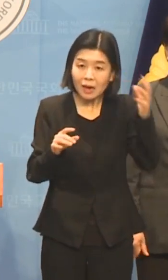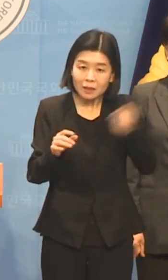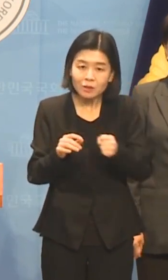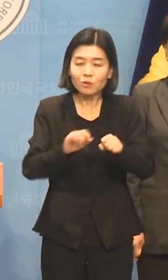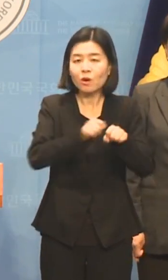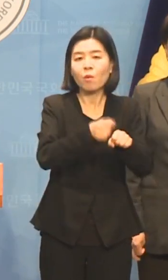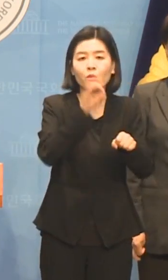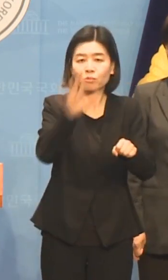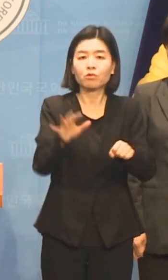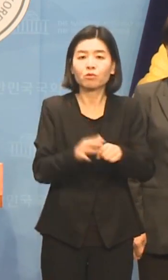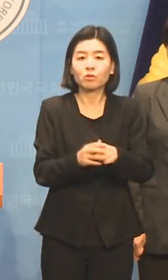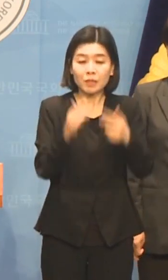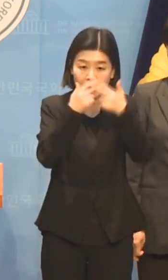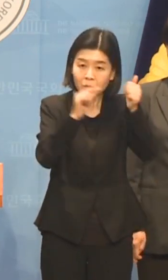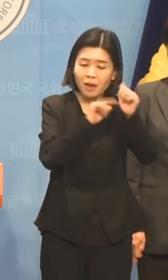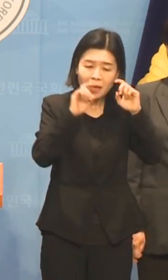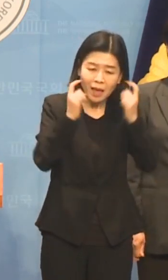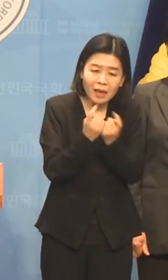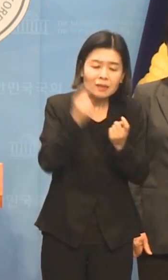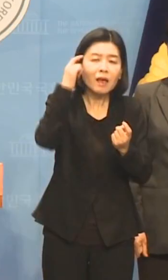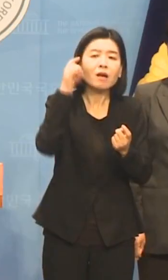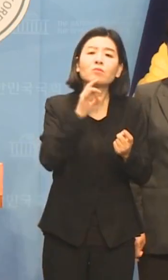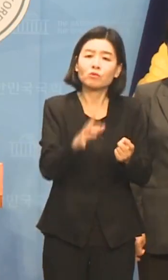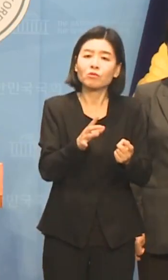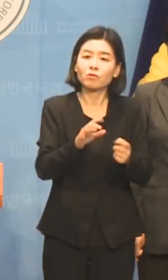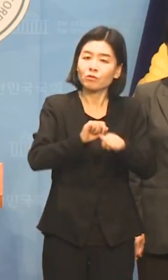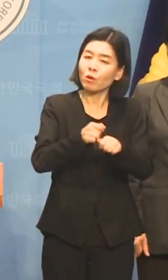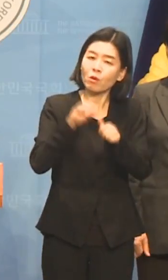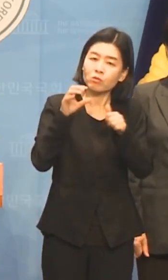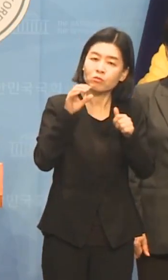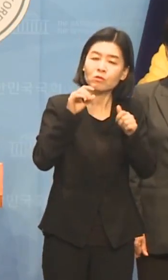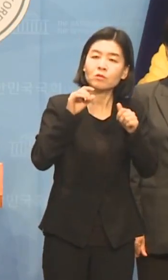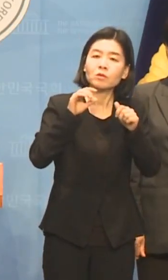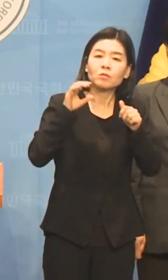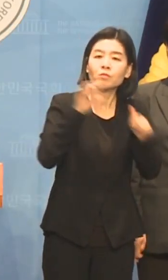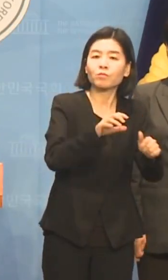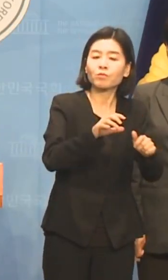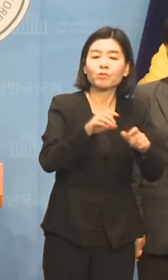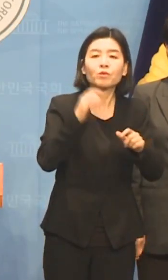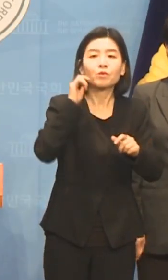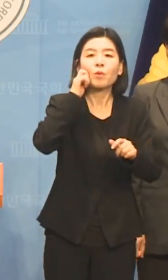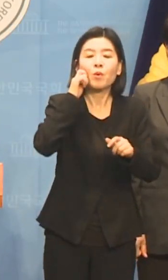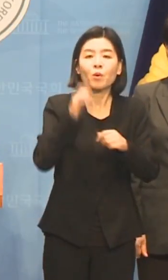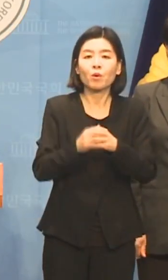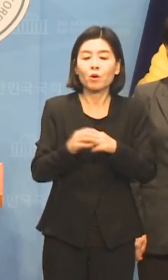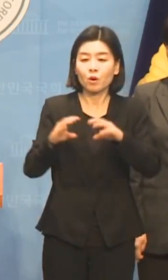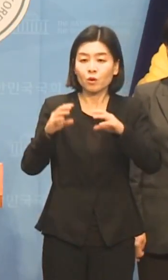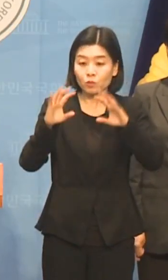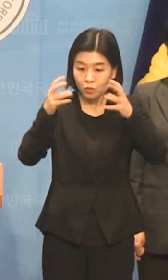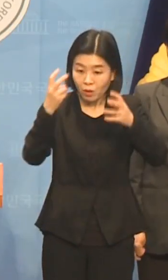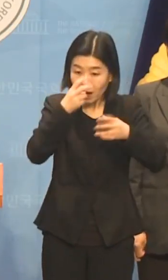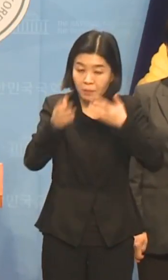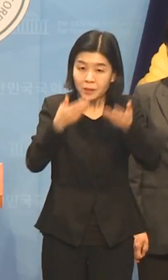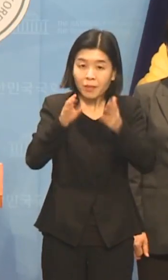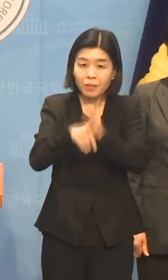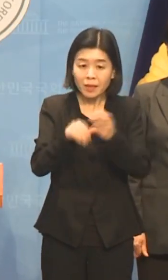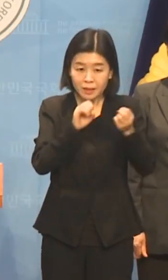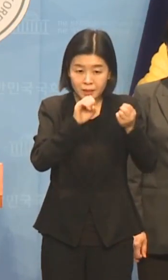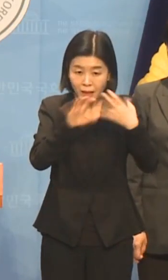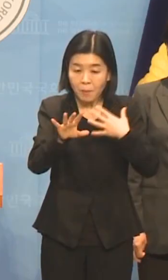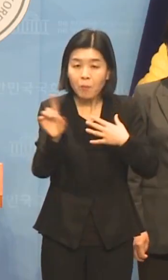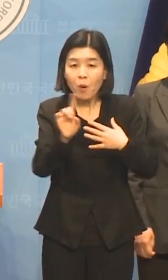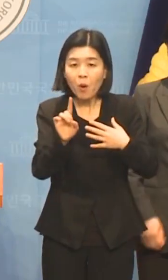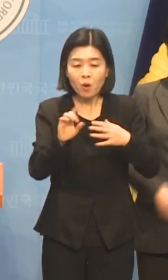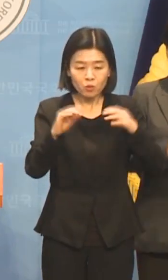판단일 뿐 이를 법적으로 처벌할 수는 없습니다. 더욱이 국정감사에서의 답변은 국회에서의